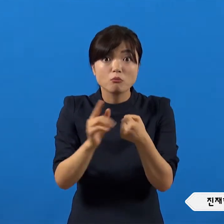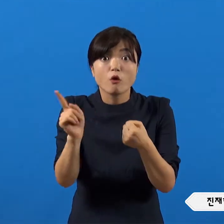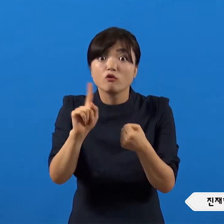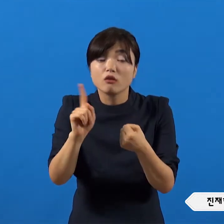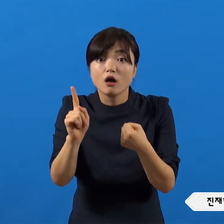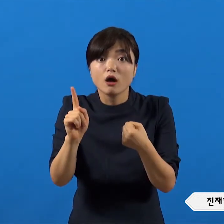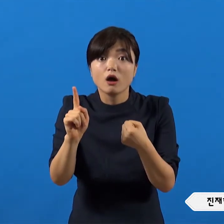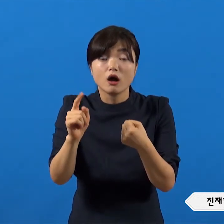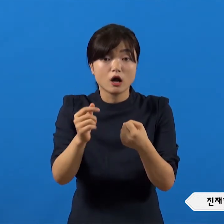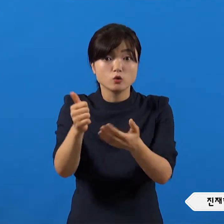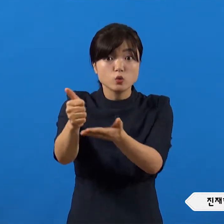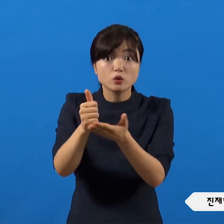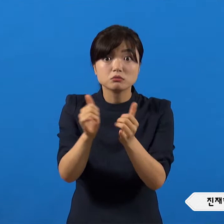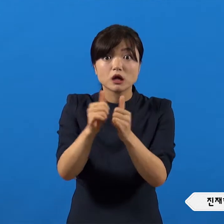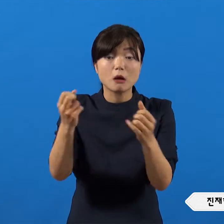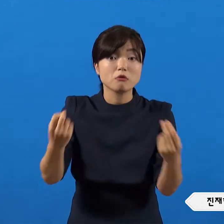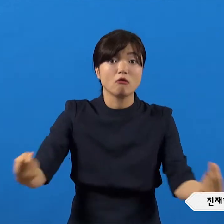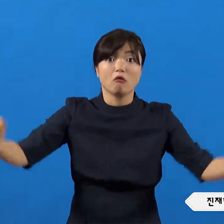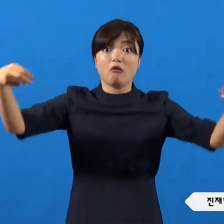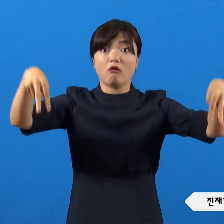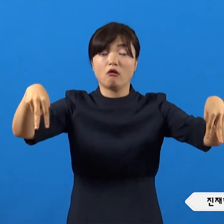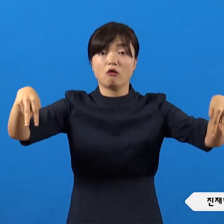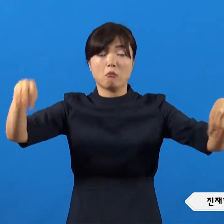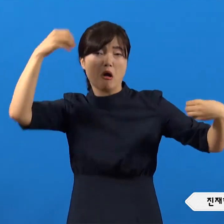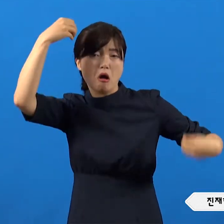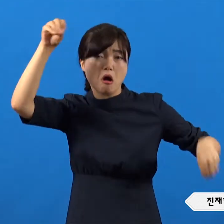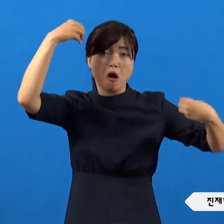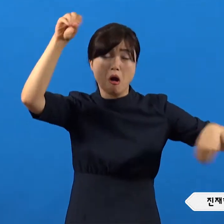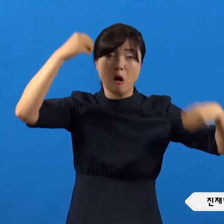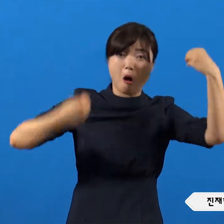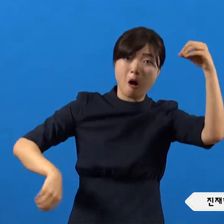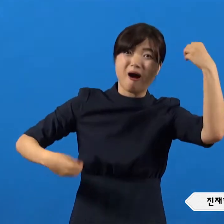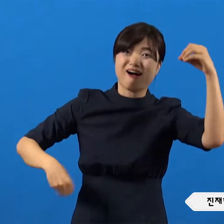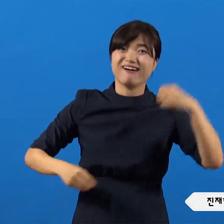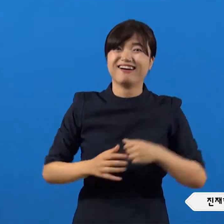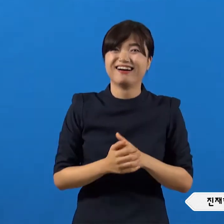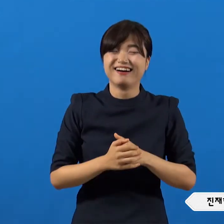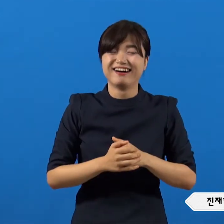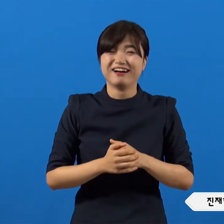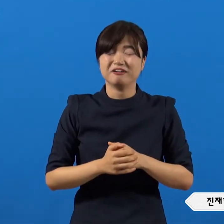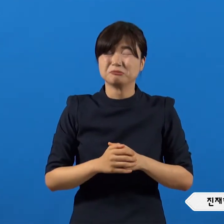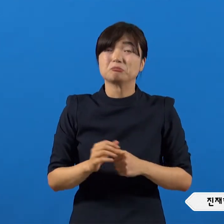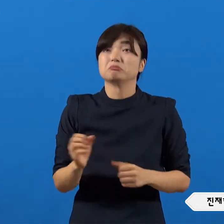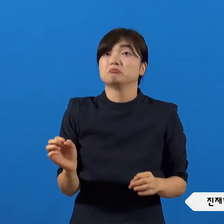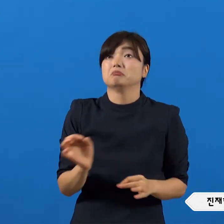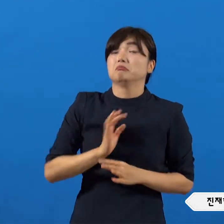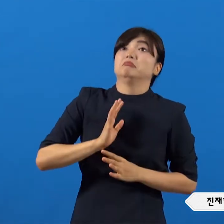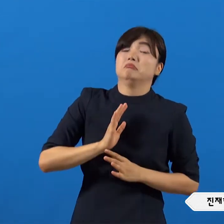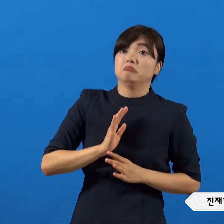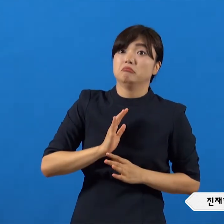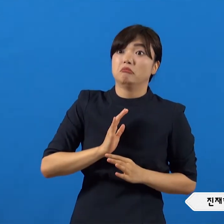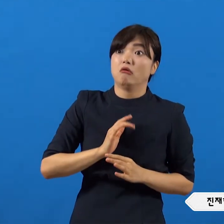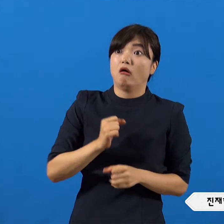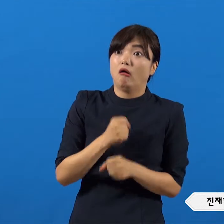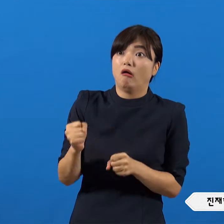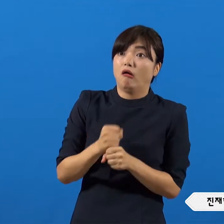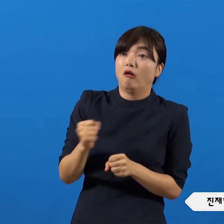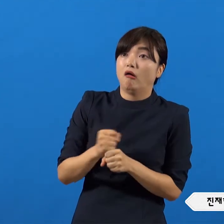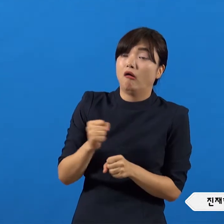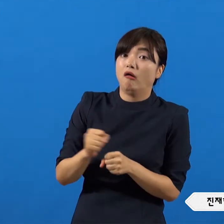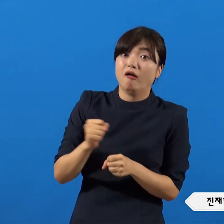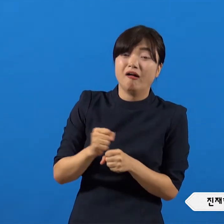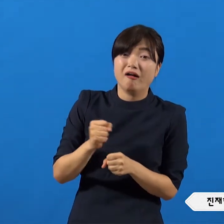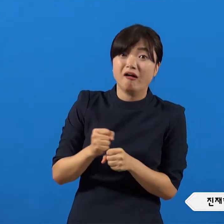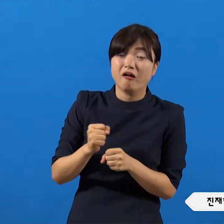나오니까 갑자기 하객들이 다 일어나서 몸을 흔들기 시작하십니다. 제가 깜짝 놀랐습니다. 얼마나